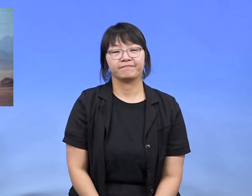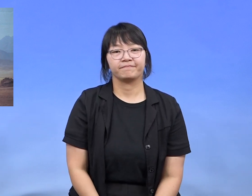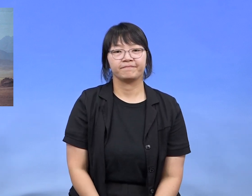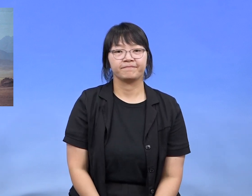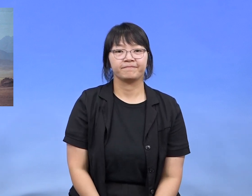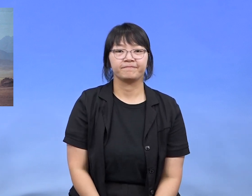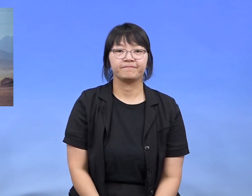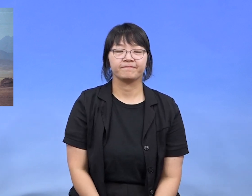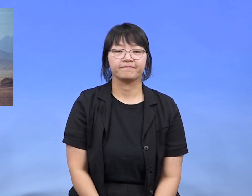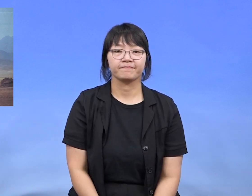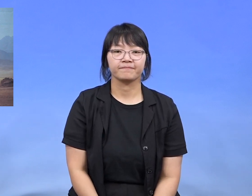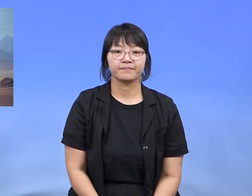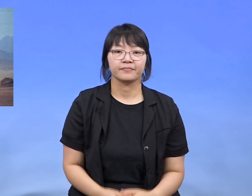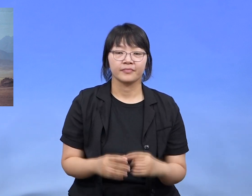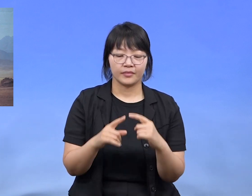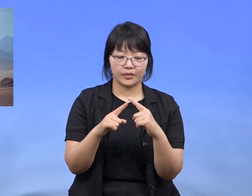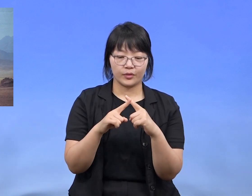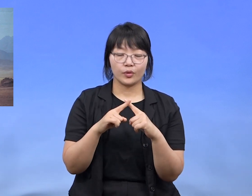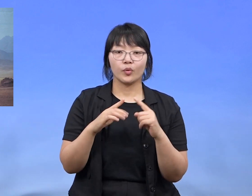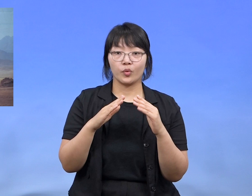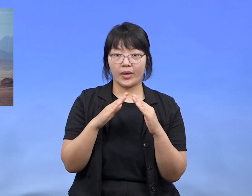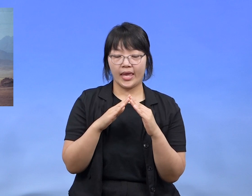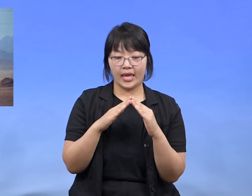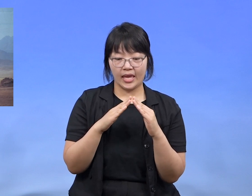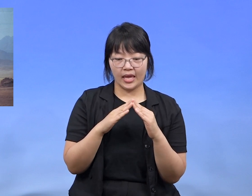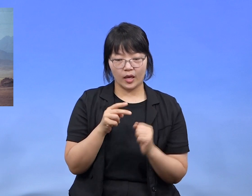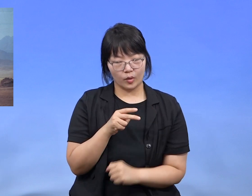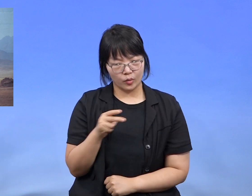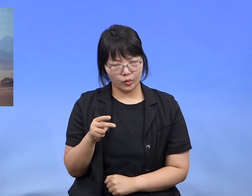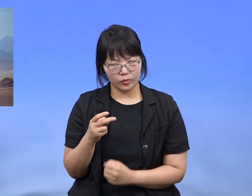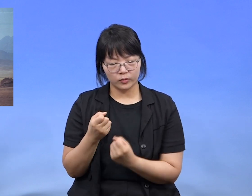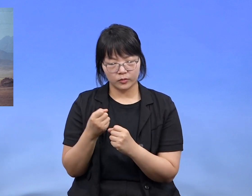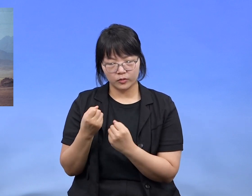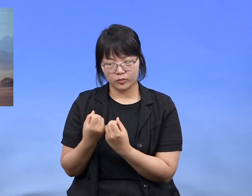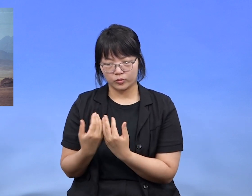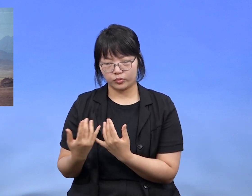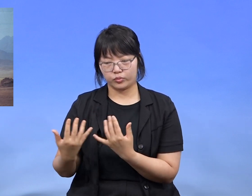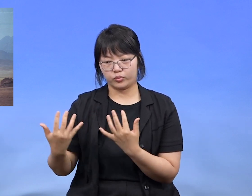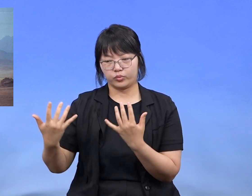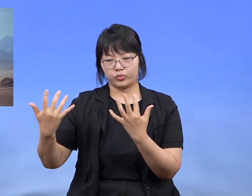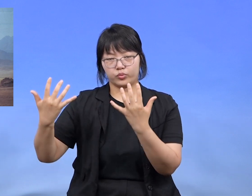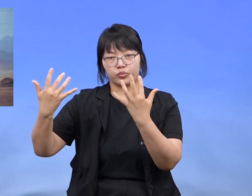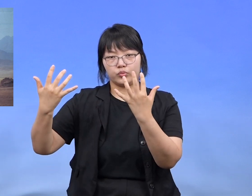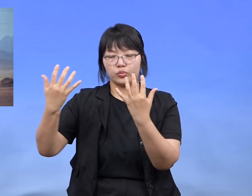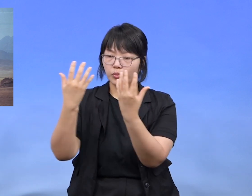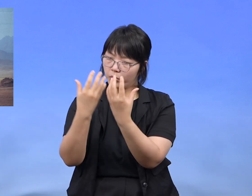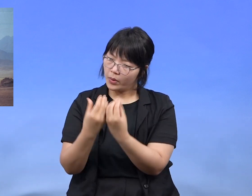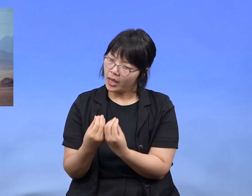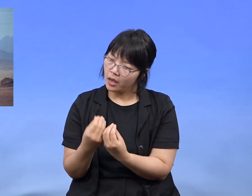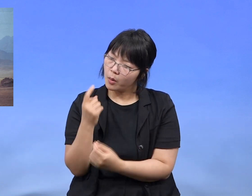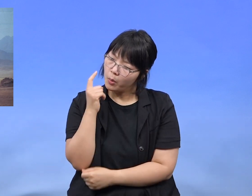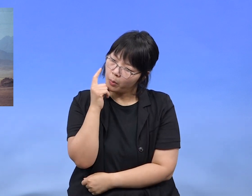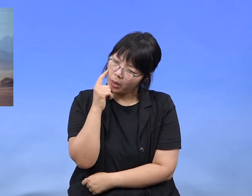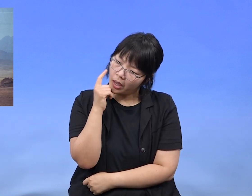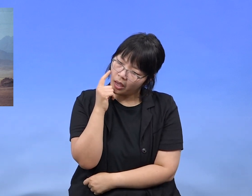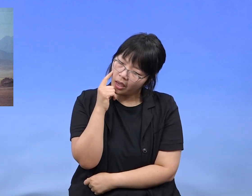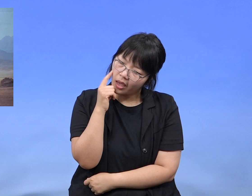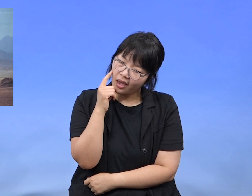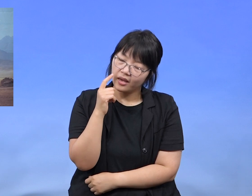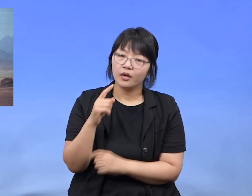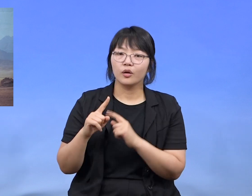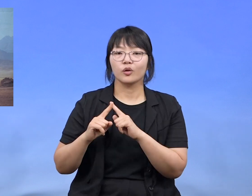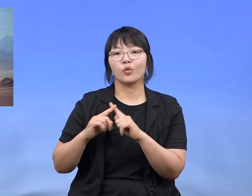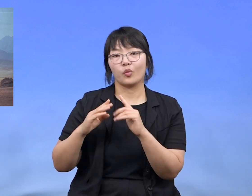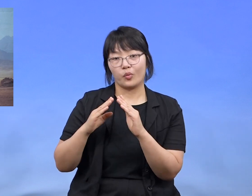여기 교회가 촛대로 비유된 이유는 또 무엇 때문이겠습니까? 교회가 바로 세상을